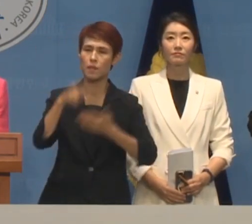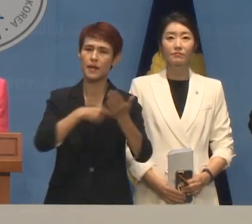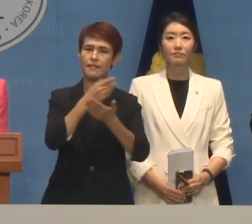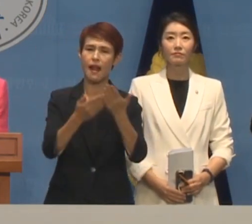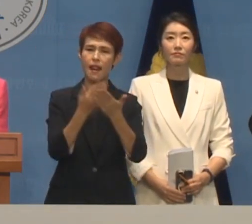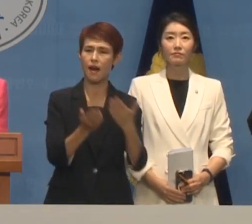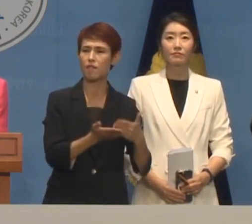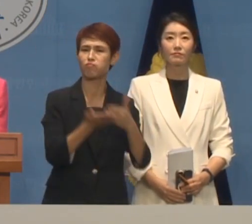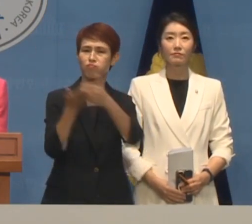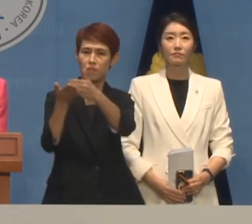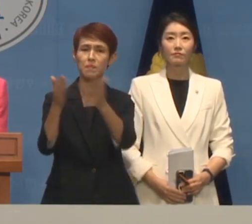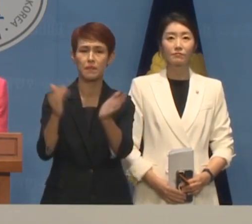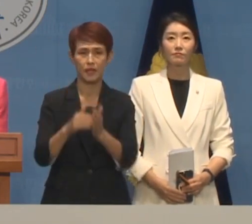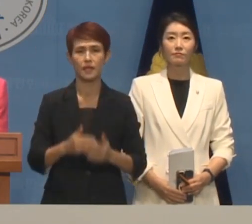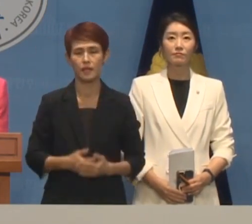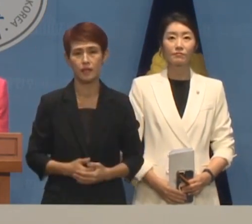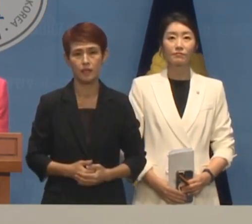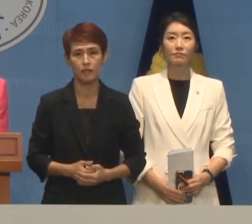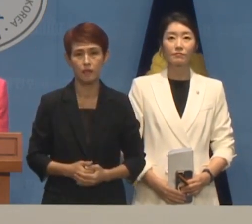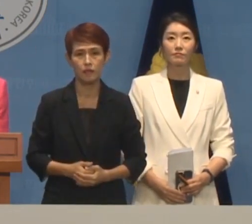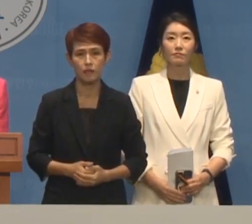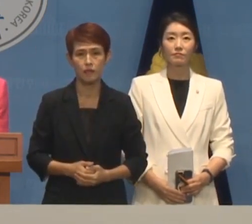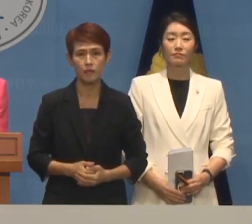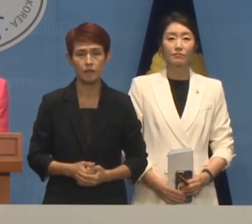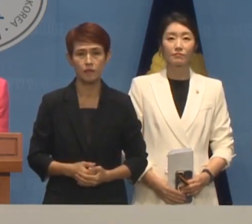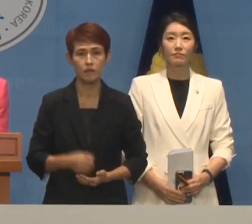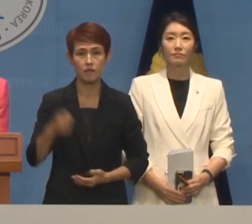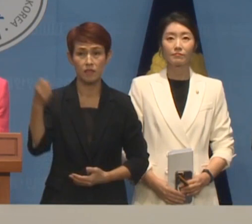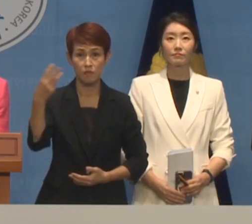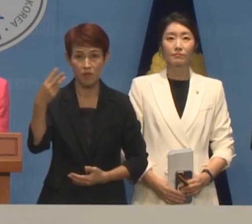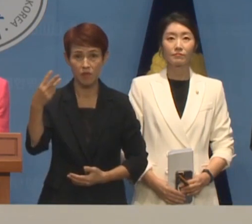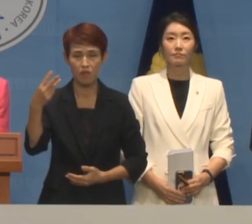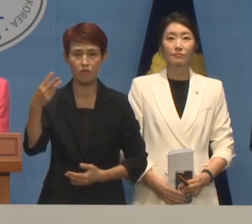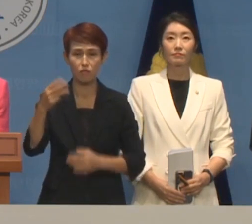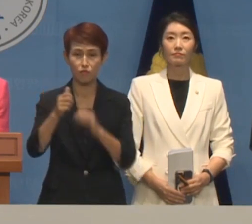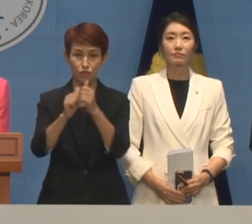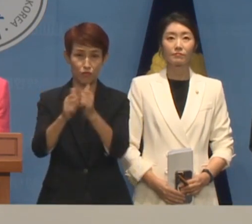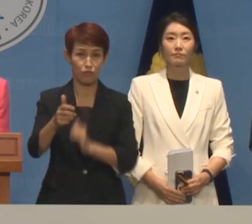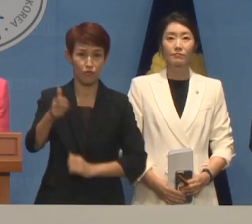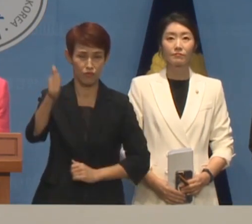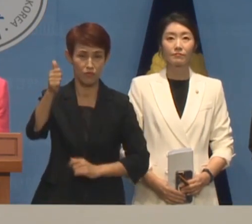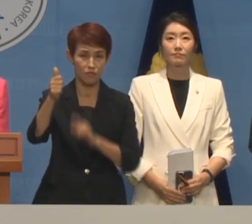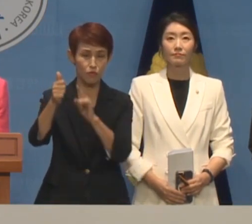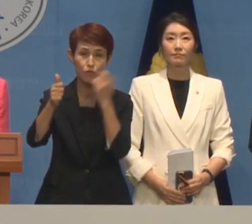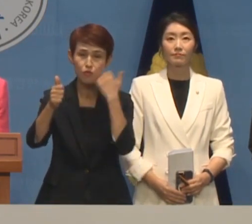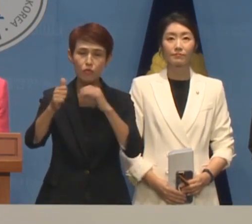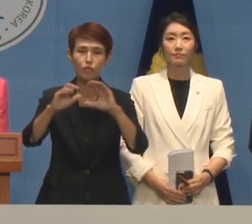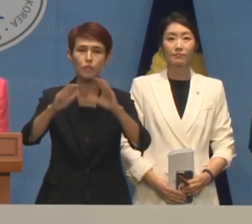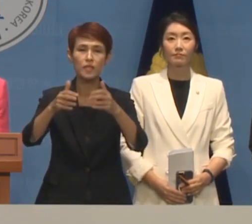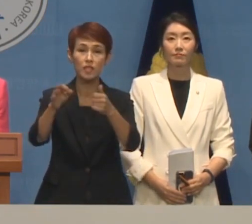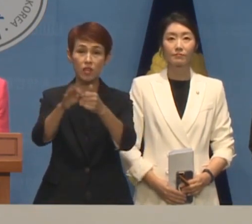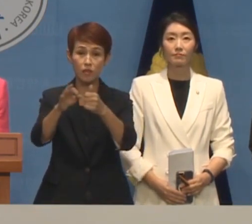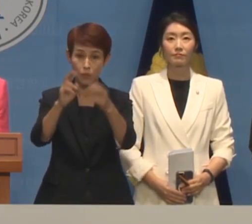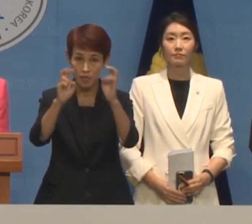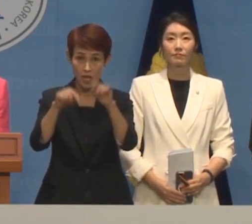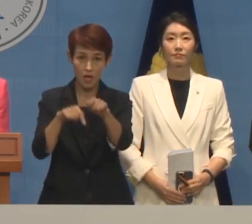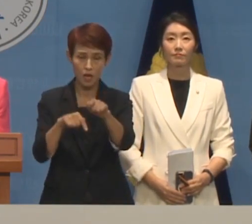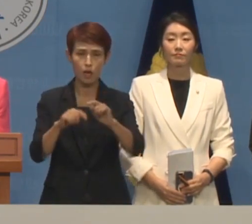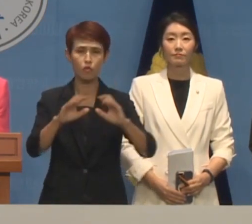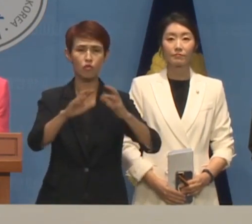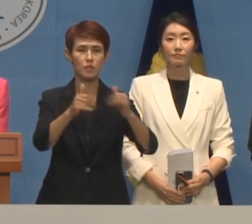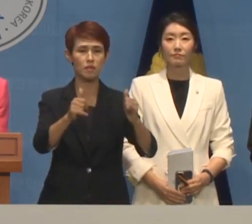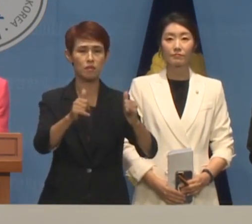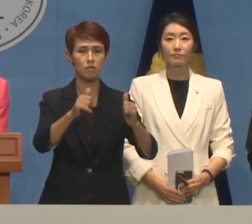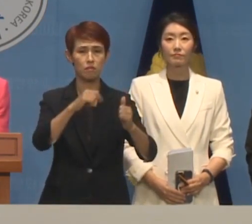청구하여 승소하였습니다. 그러나 역시 삼성물산 주주였던 국민연금기금은 국민들의 손해에